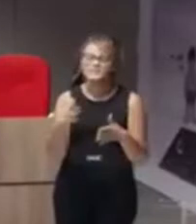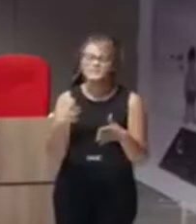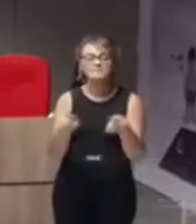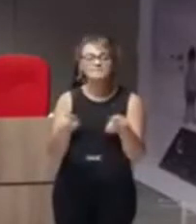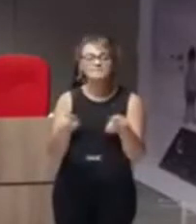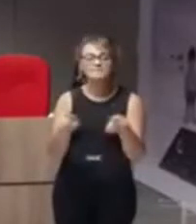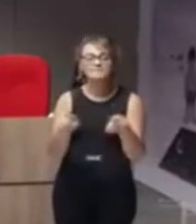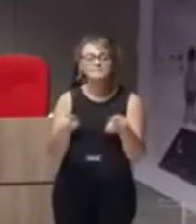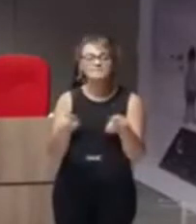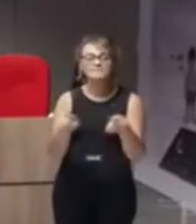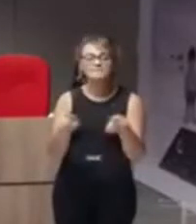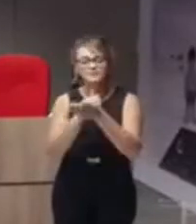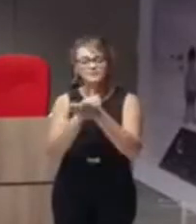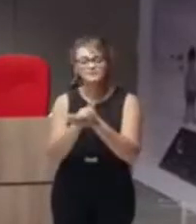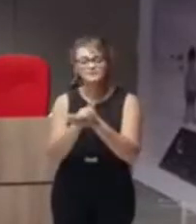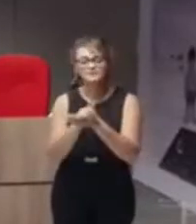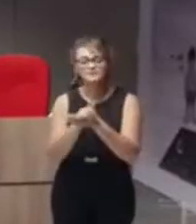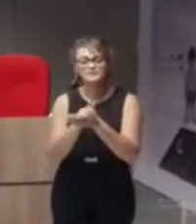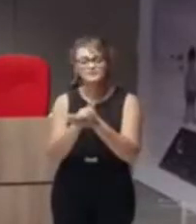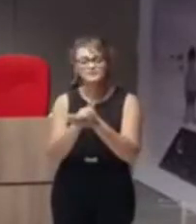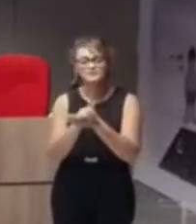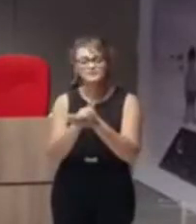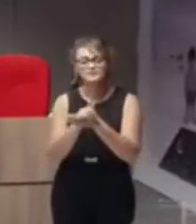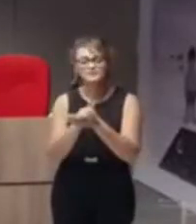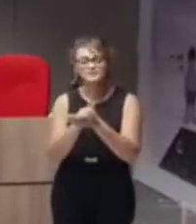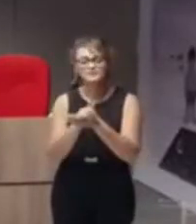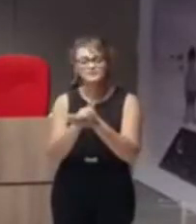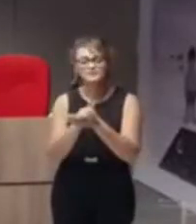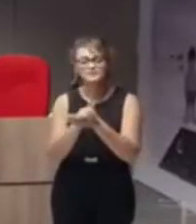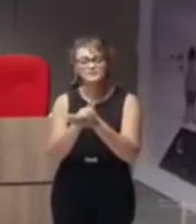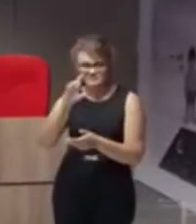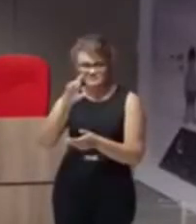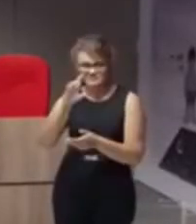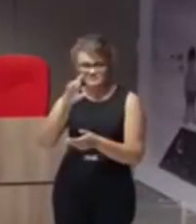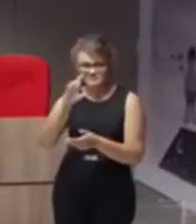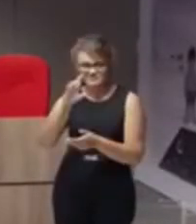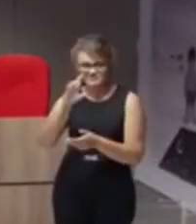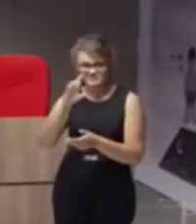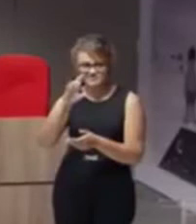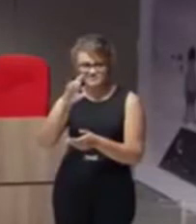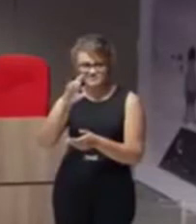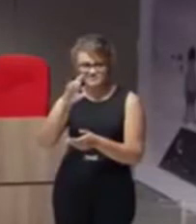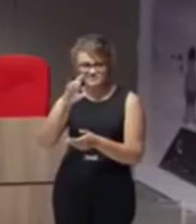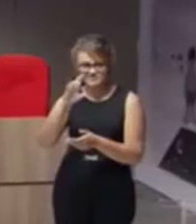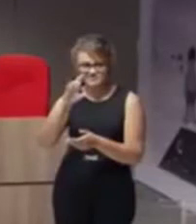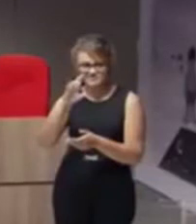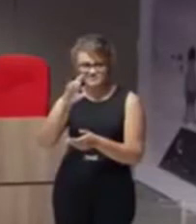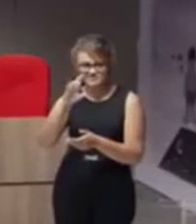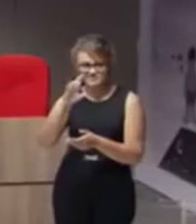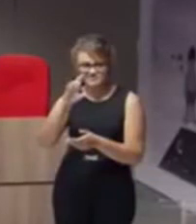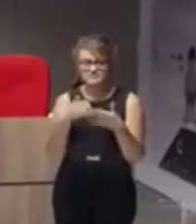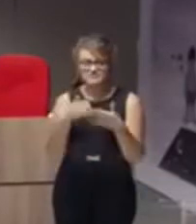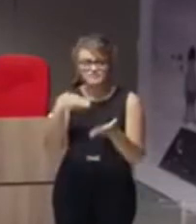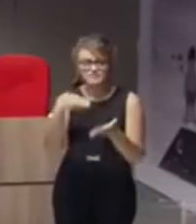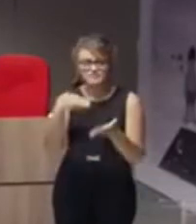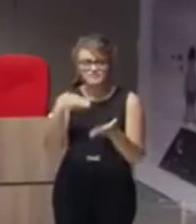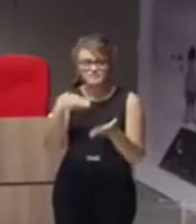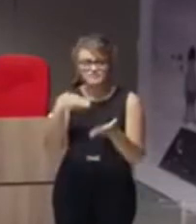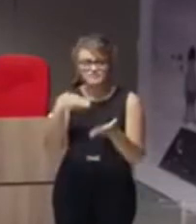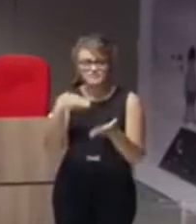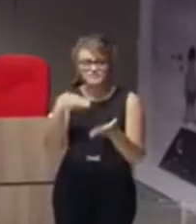a doutora Ana Cristina Toches Ribeiro e agradecendo o Ministério Público do